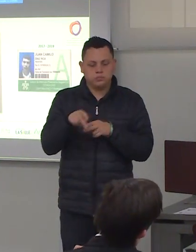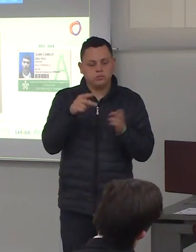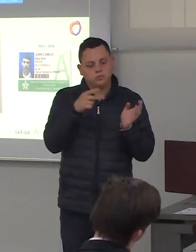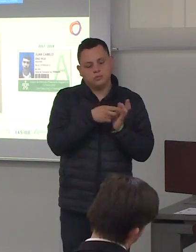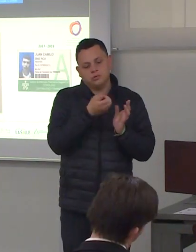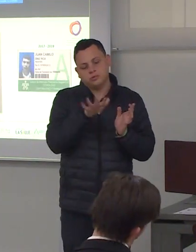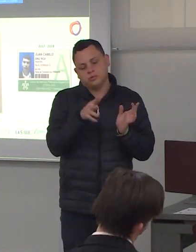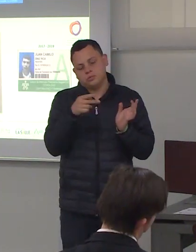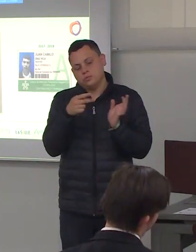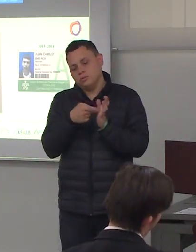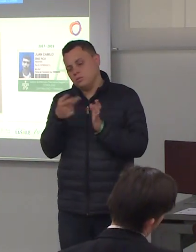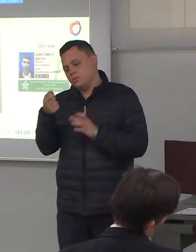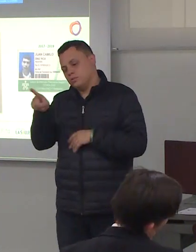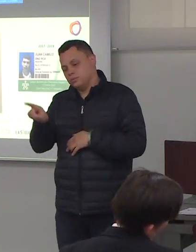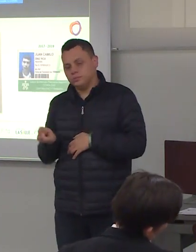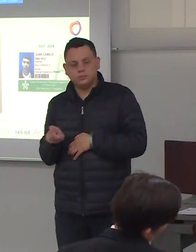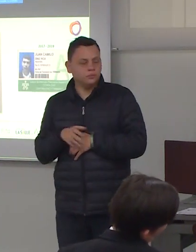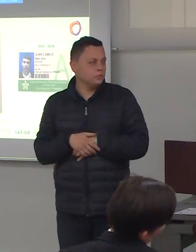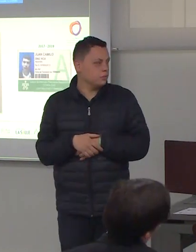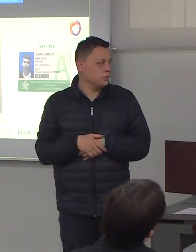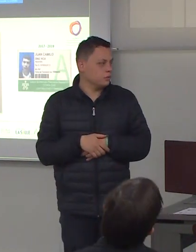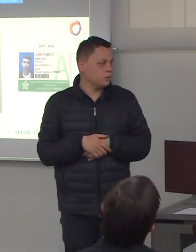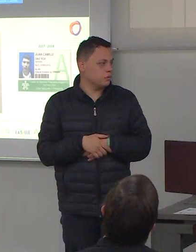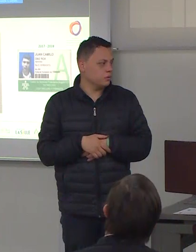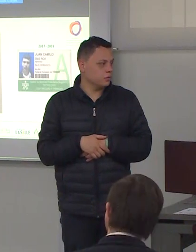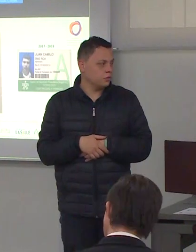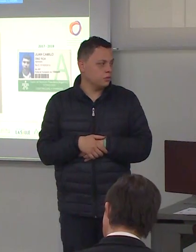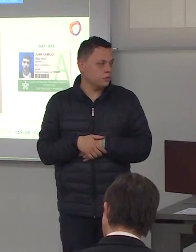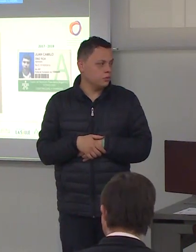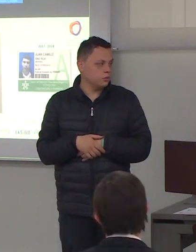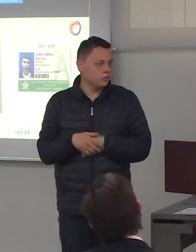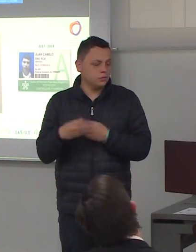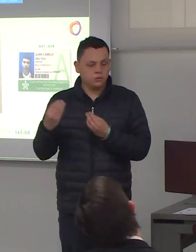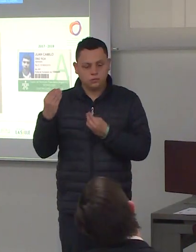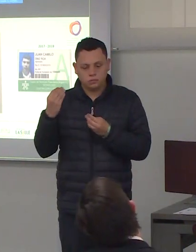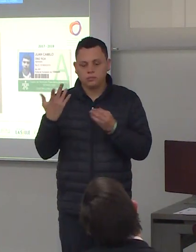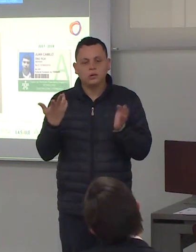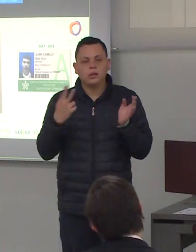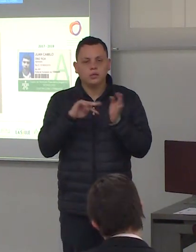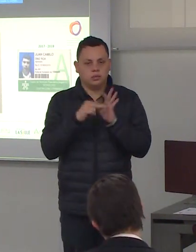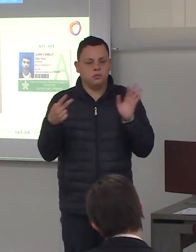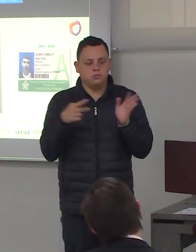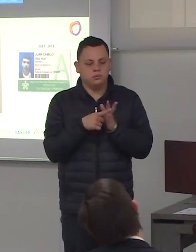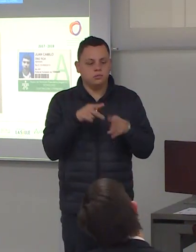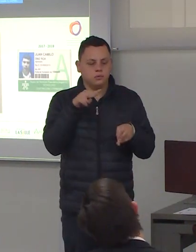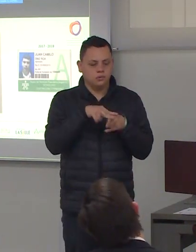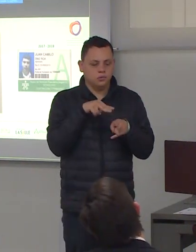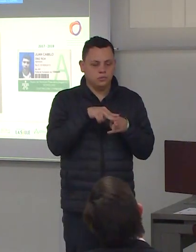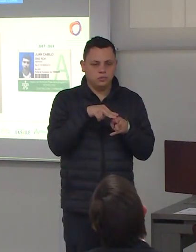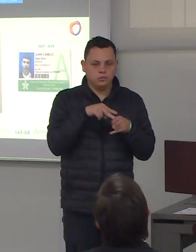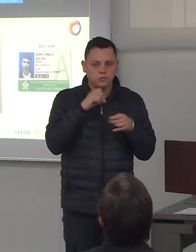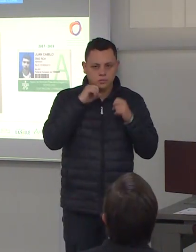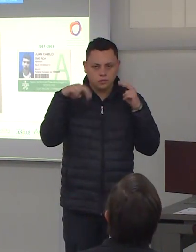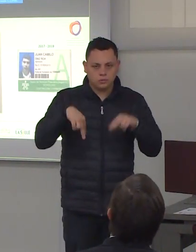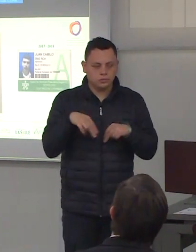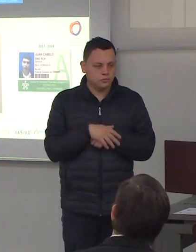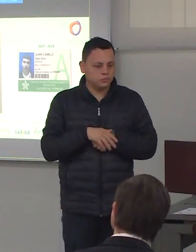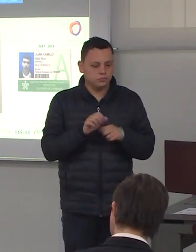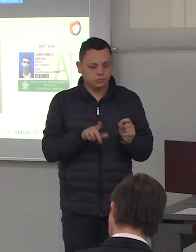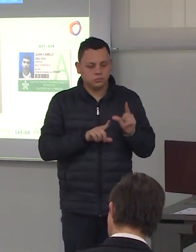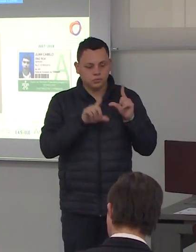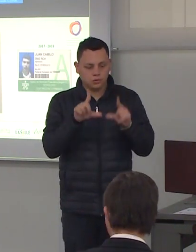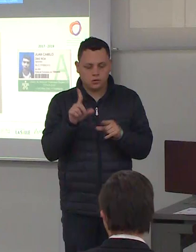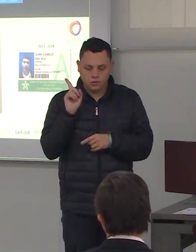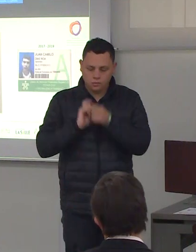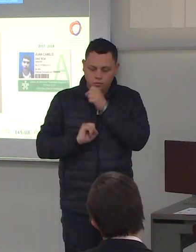2015 y 2016 hizo su formación como técnico en recursos humanos. Se graduó el